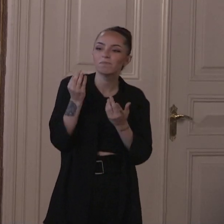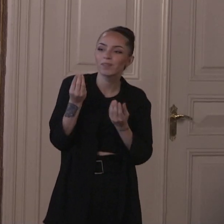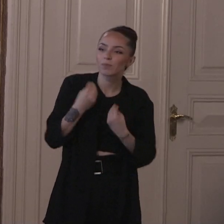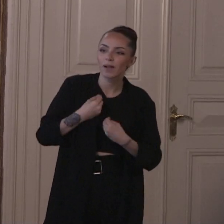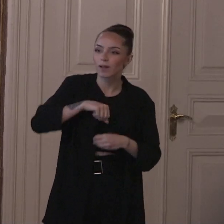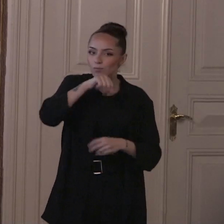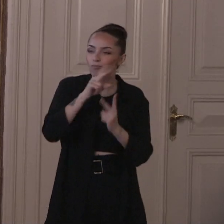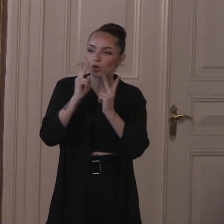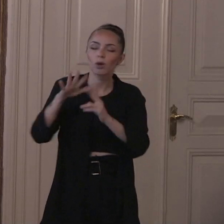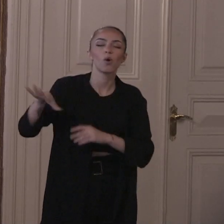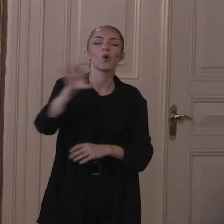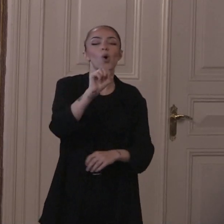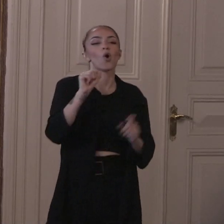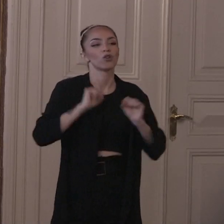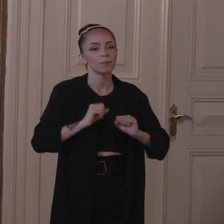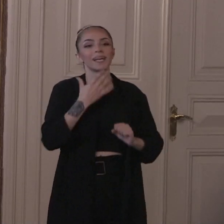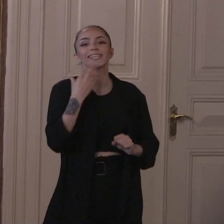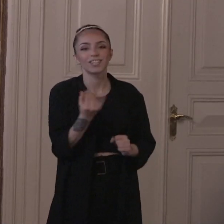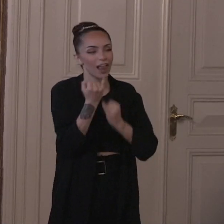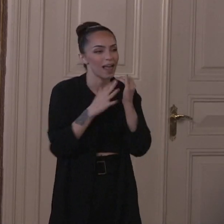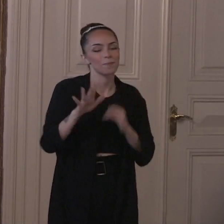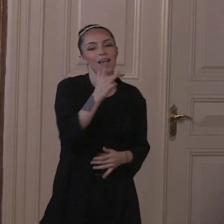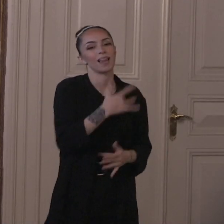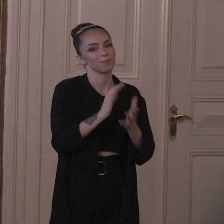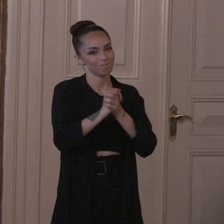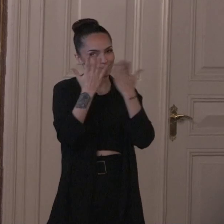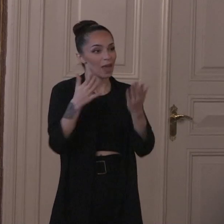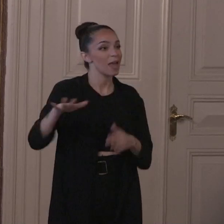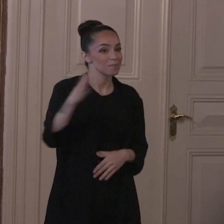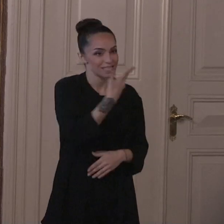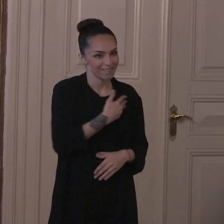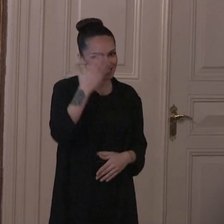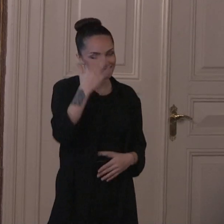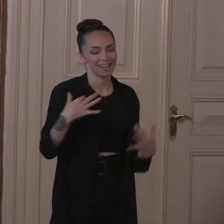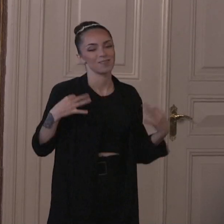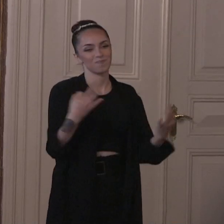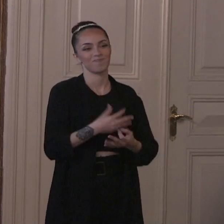tüm hocalarımızı ve genç kardeşlerimizi ben yürekten kutluyorum. Hepinizi sevgi ve saygıyla selamlıyorum.